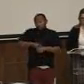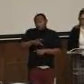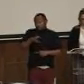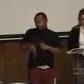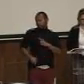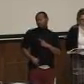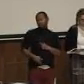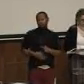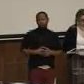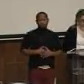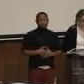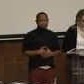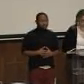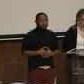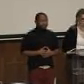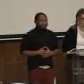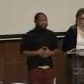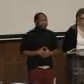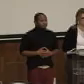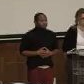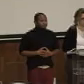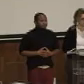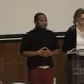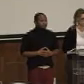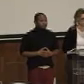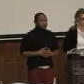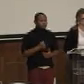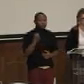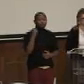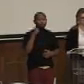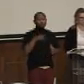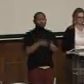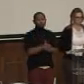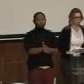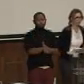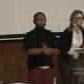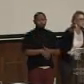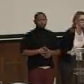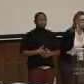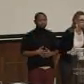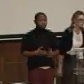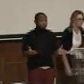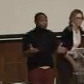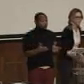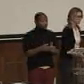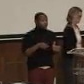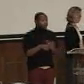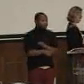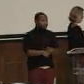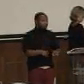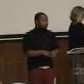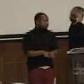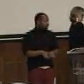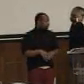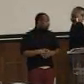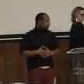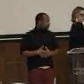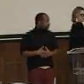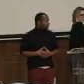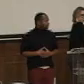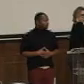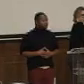mas o tempo acabou. Vamos para a 8ª pergunta. E última.